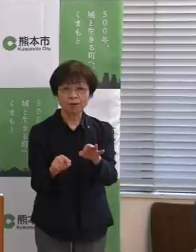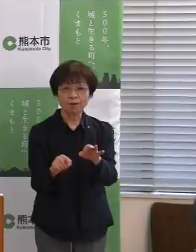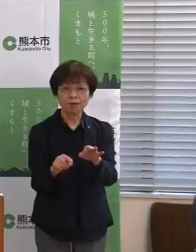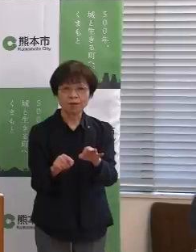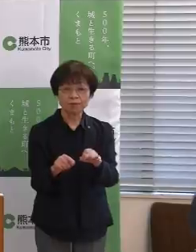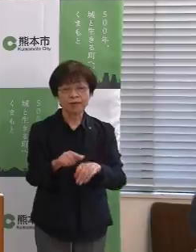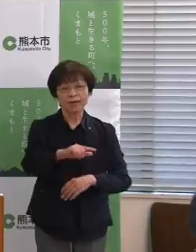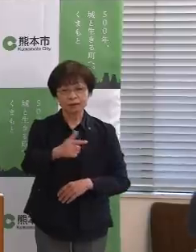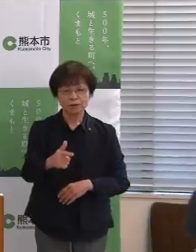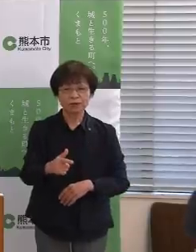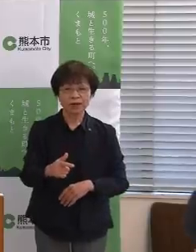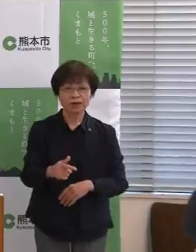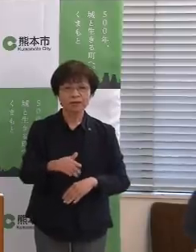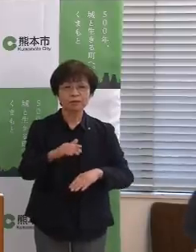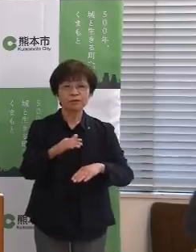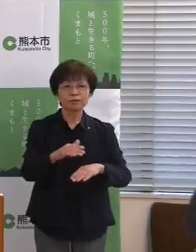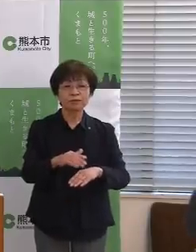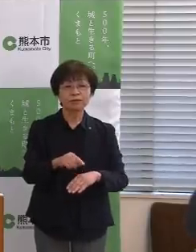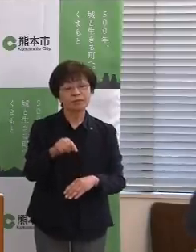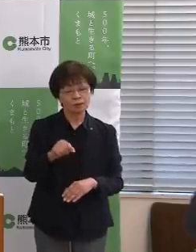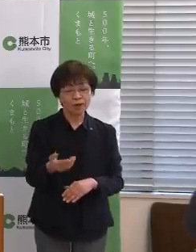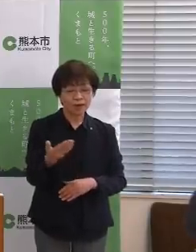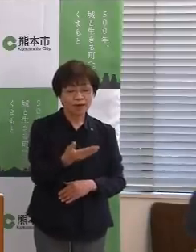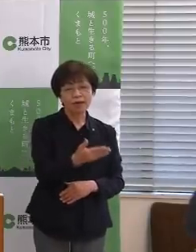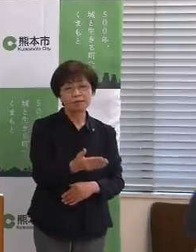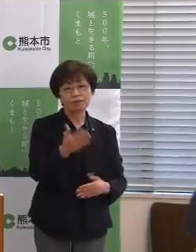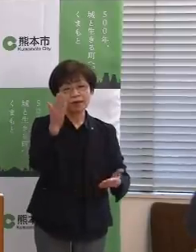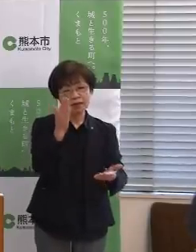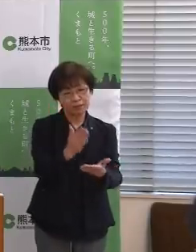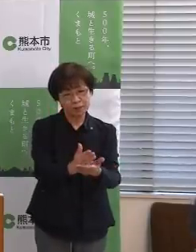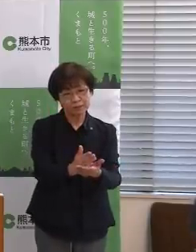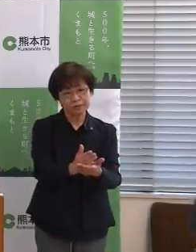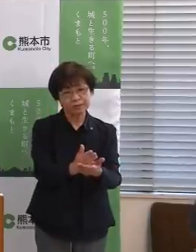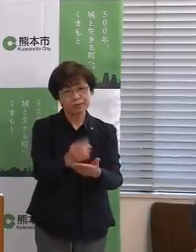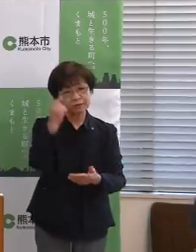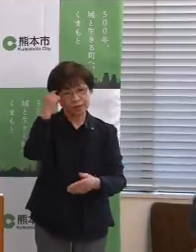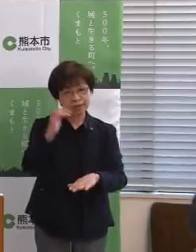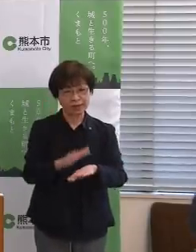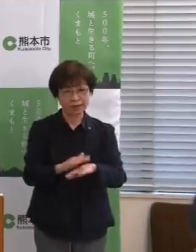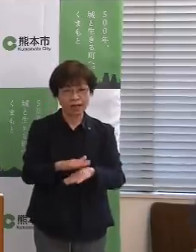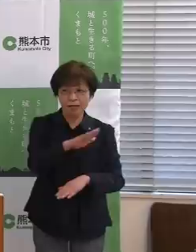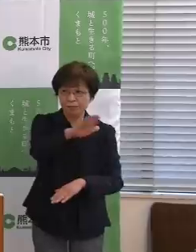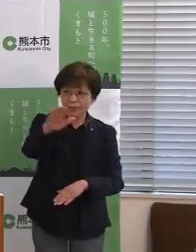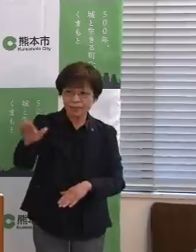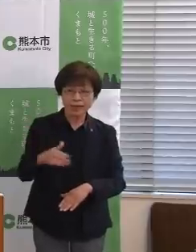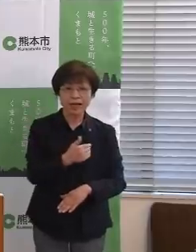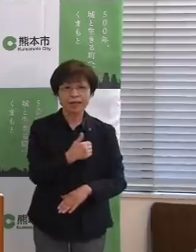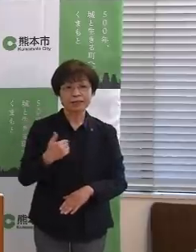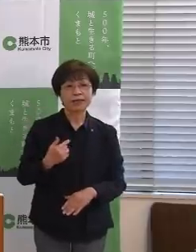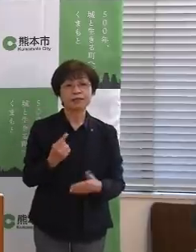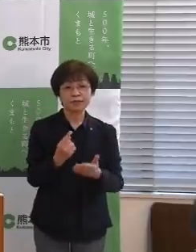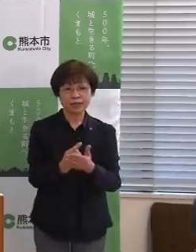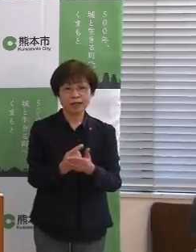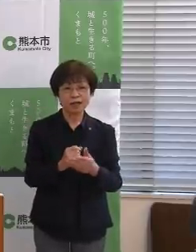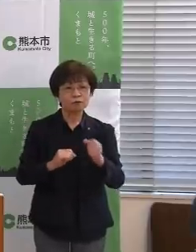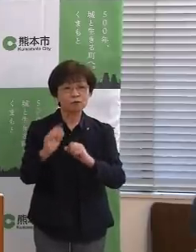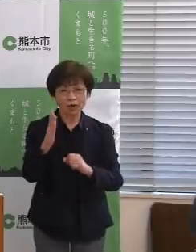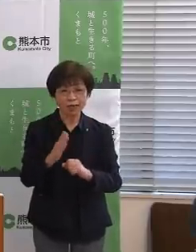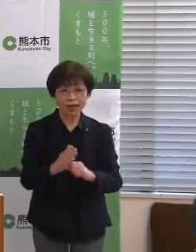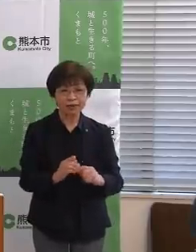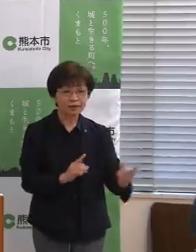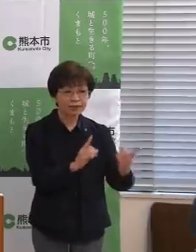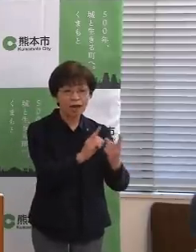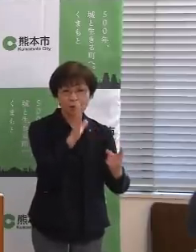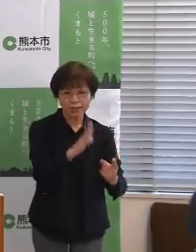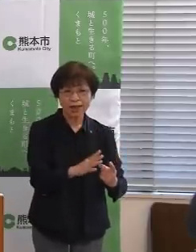ろ発想はですね控えさせていただくということにしておりますので、この期間皆さんができるだけやっぱり動かない、それからそういう接触をし